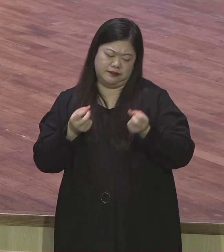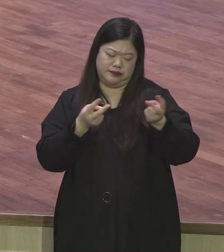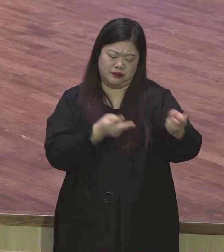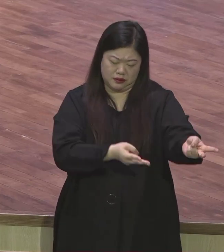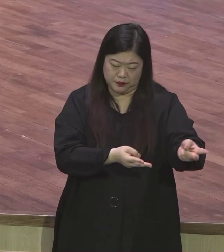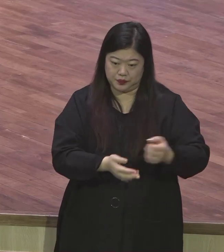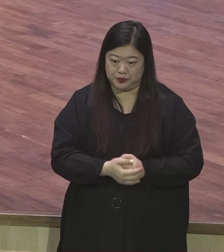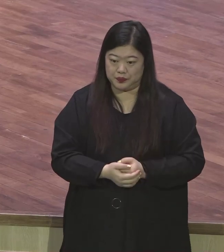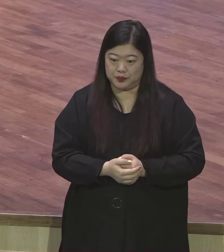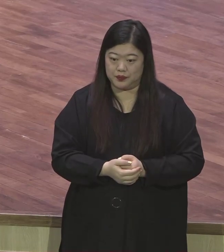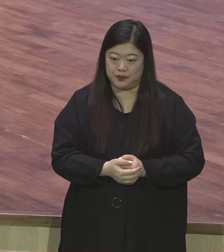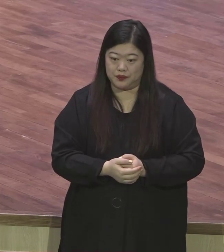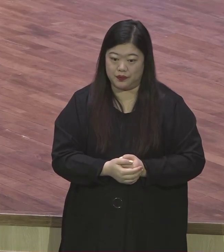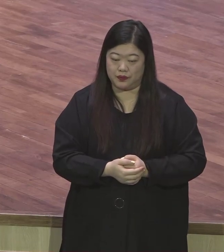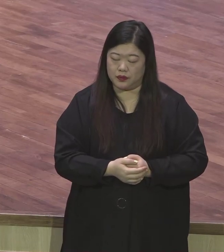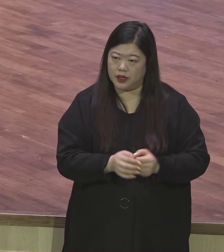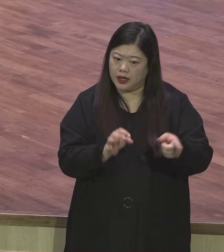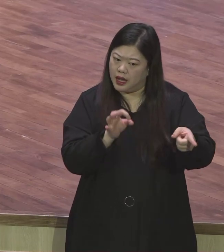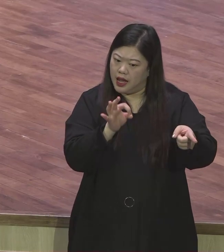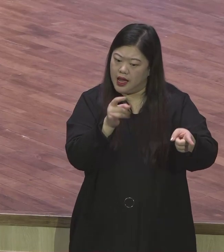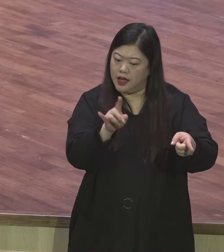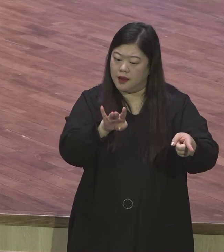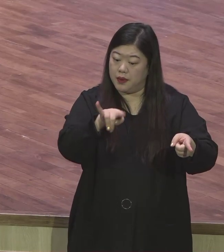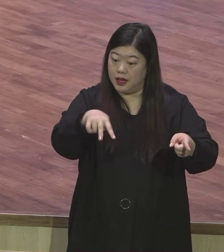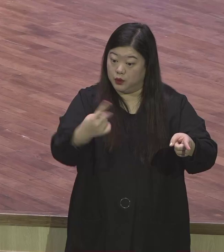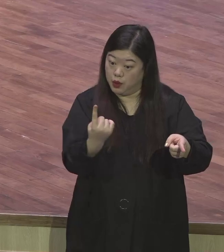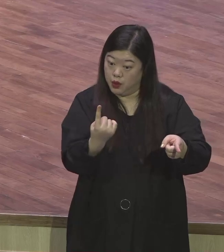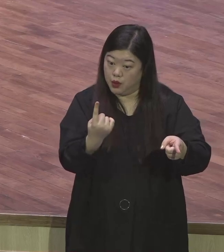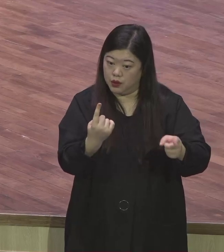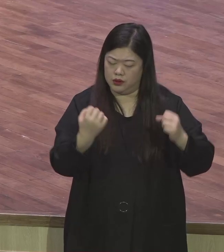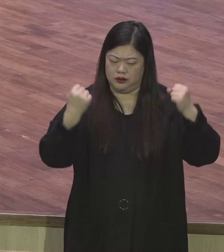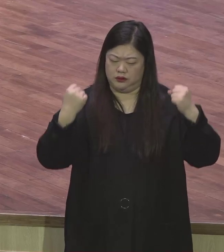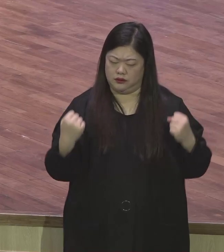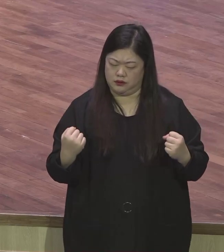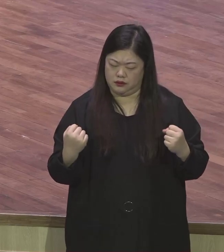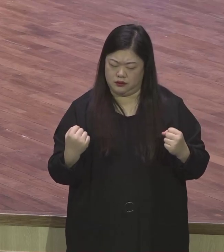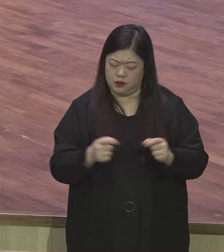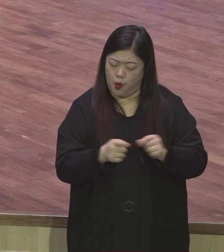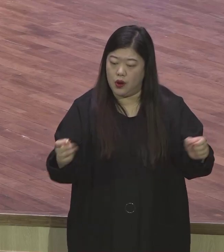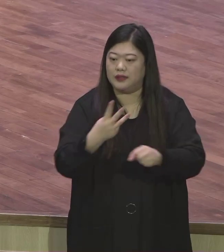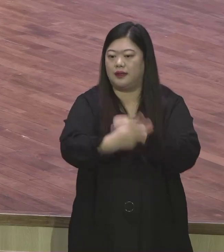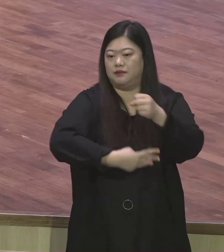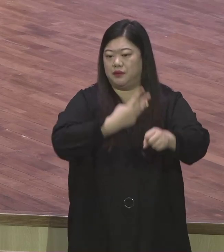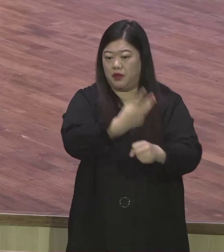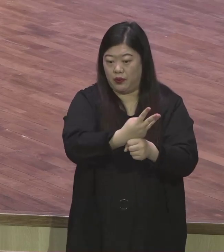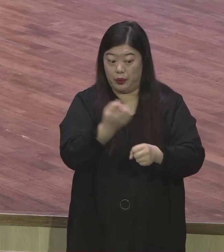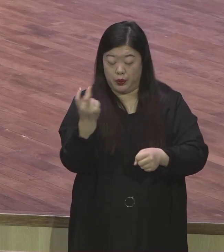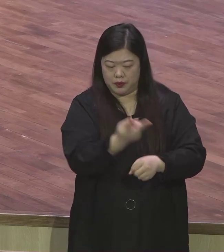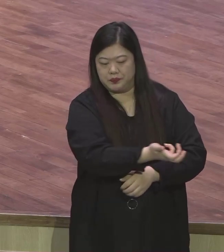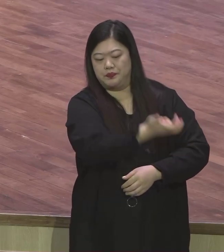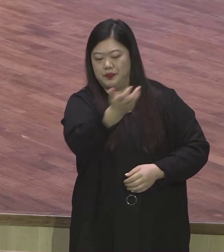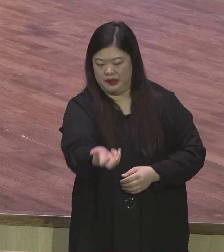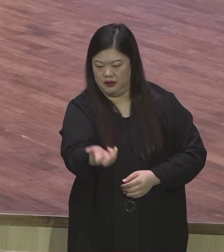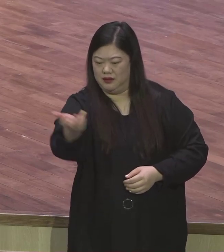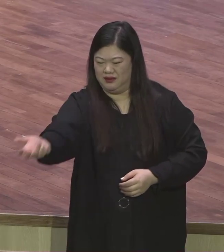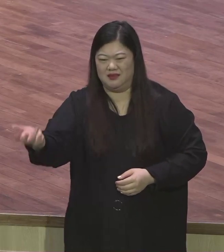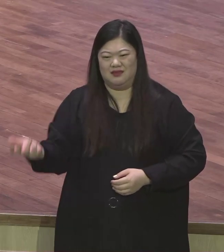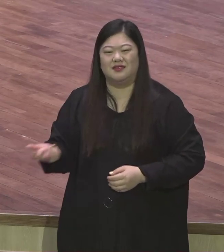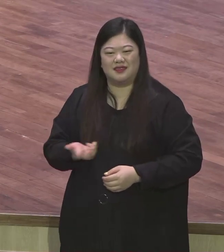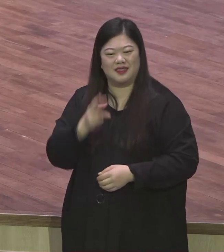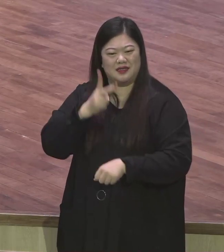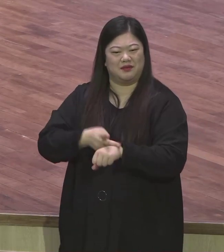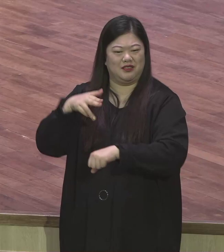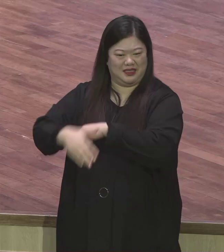않았습니다. 에베소 교회에만 3년 동안 제일 최장수 기간 동안 이 교회에서 목회를 했습니다. 그런데 그